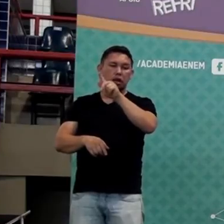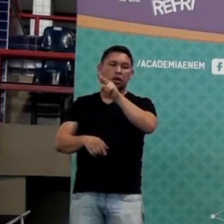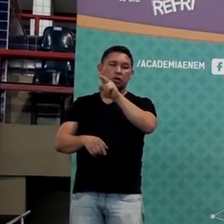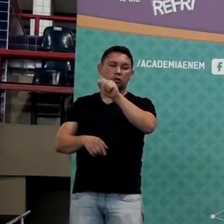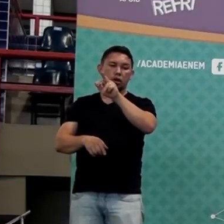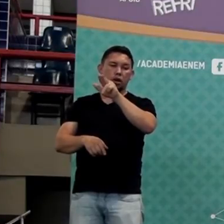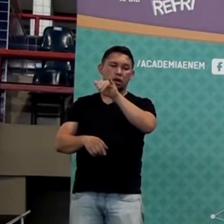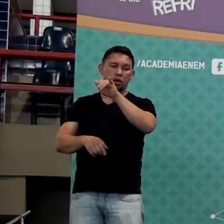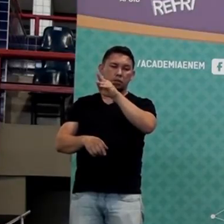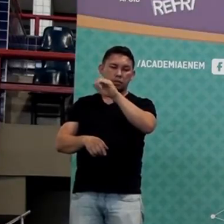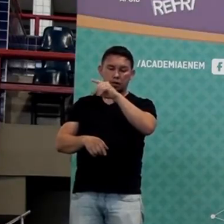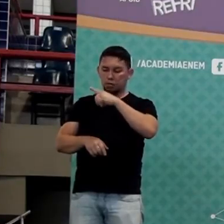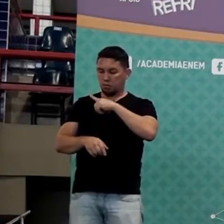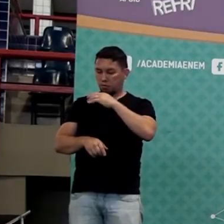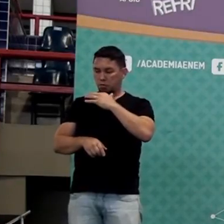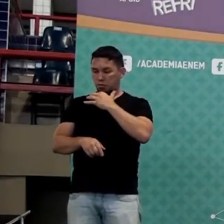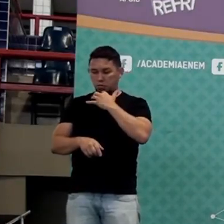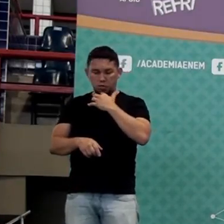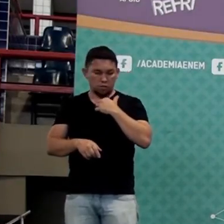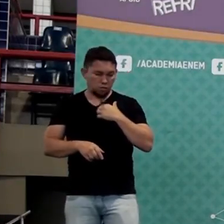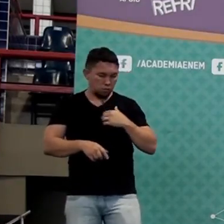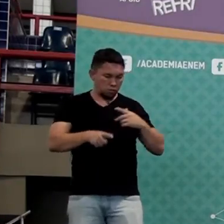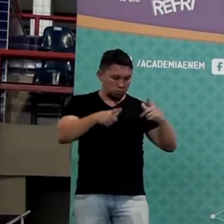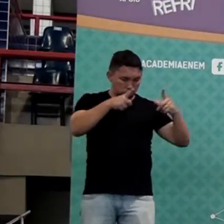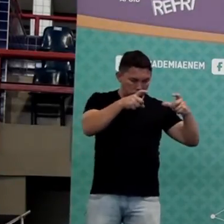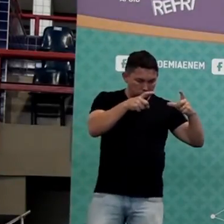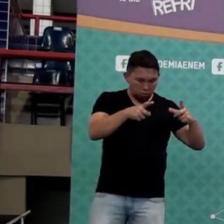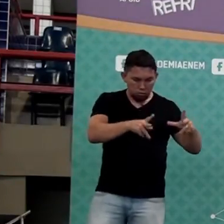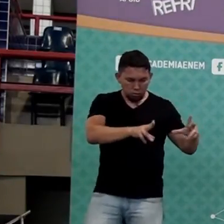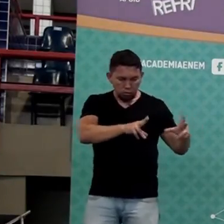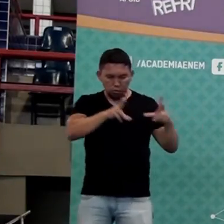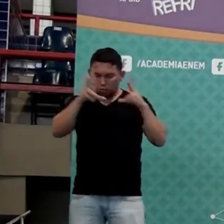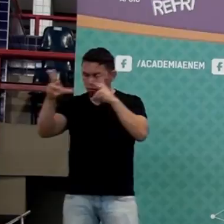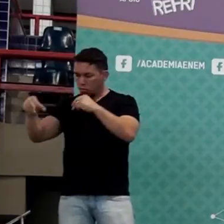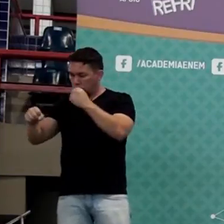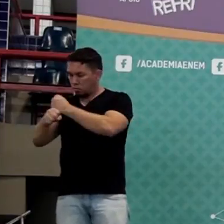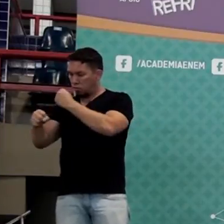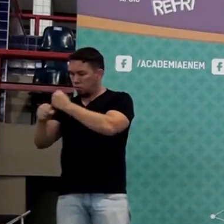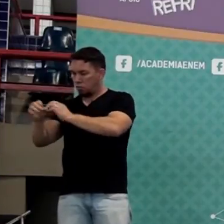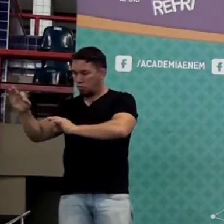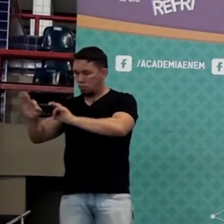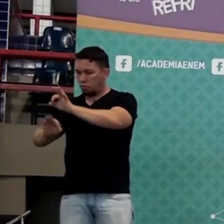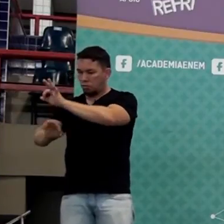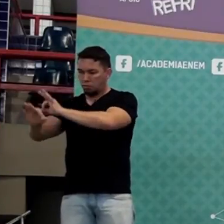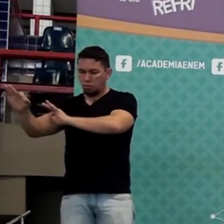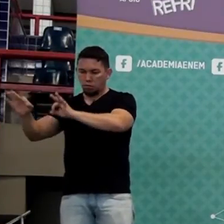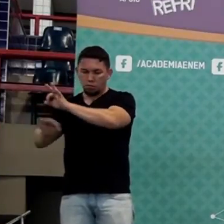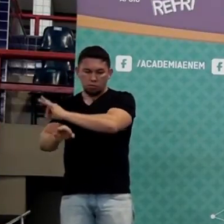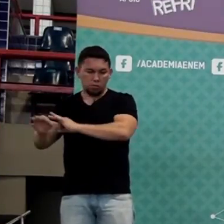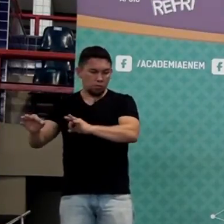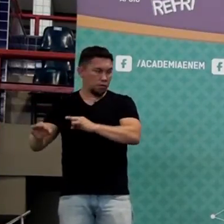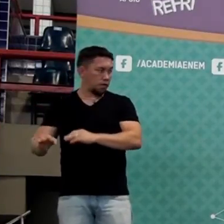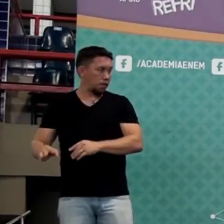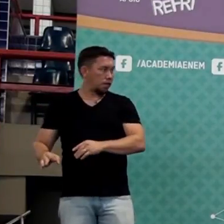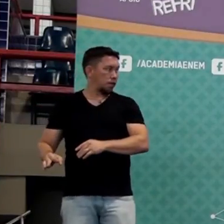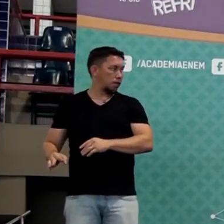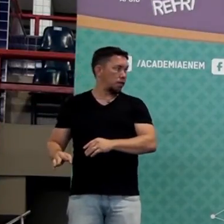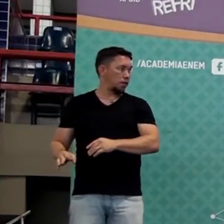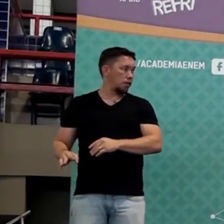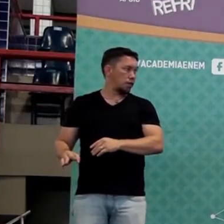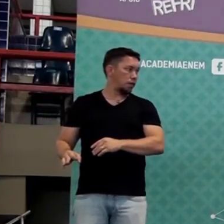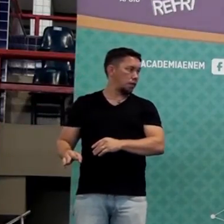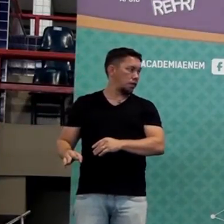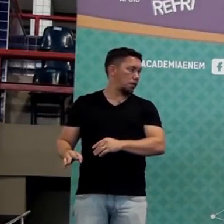governo construiu a cidade exatamente com o mesmo formato da cidade original. Se eu moro na minha casa aqui,